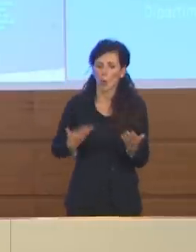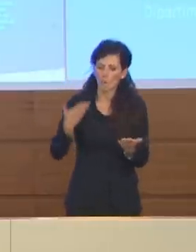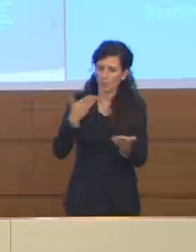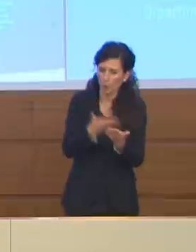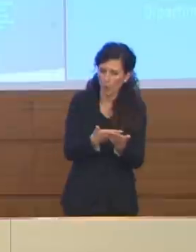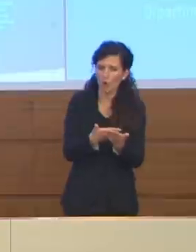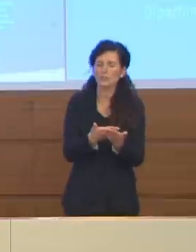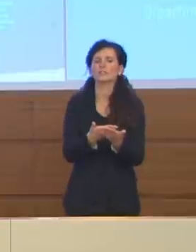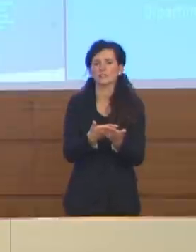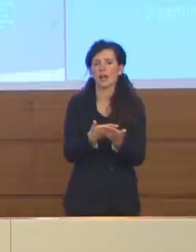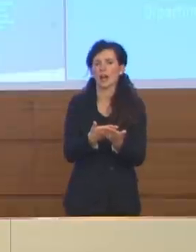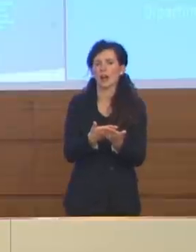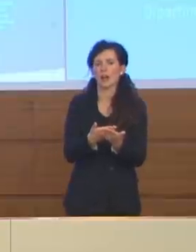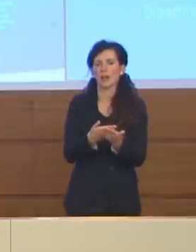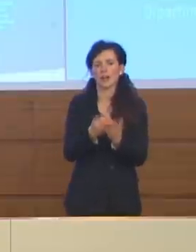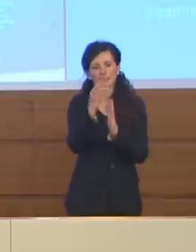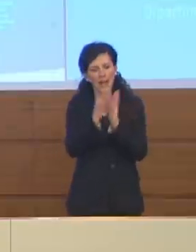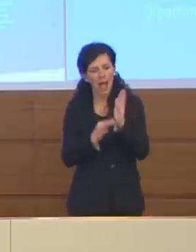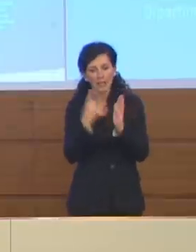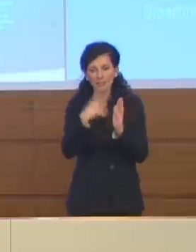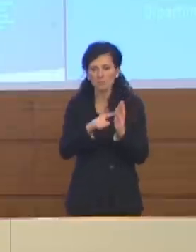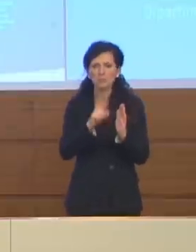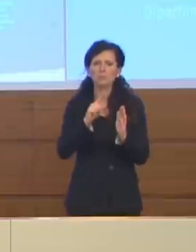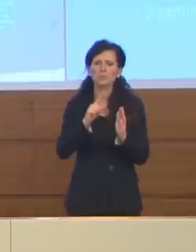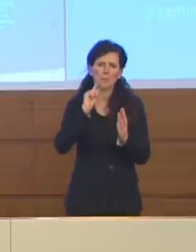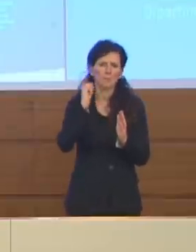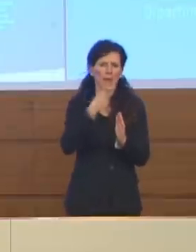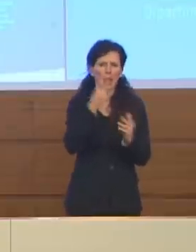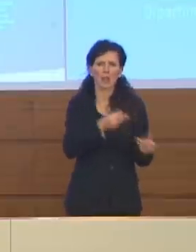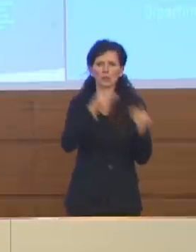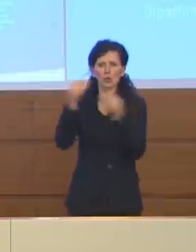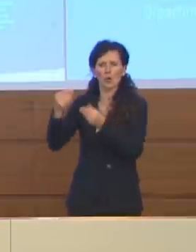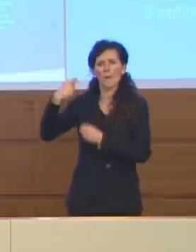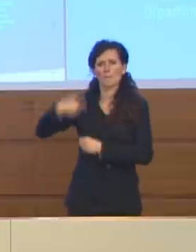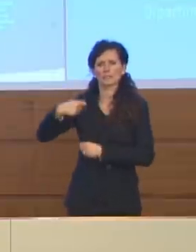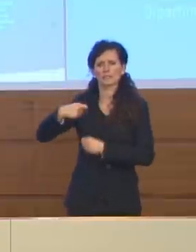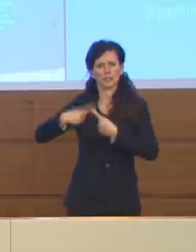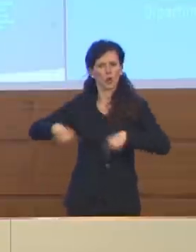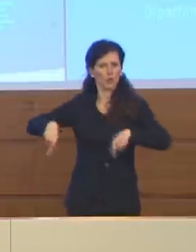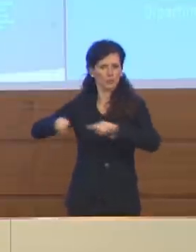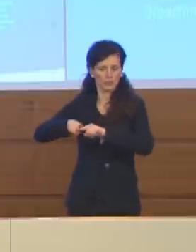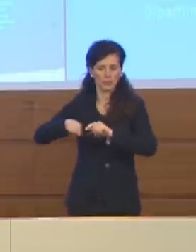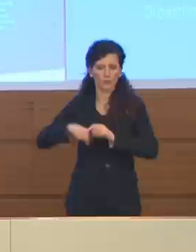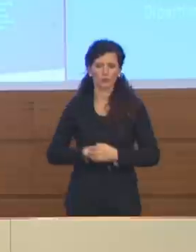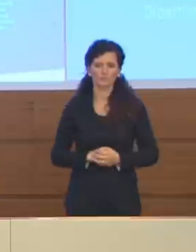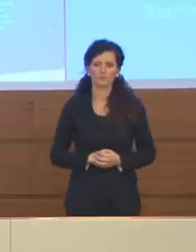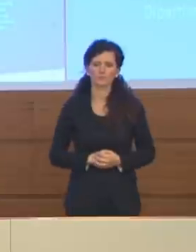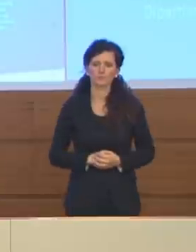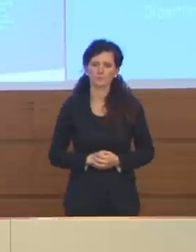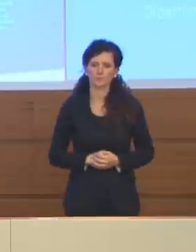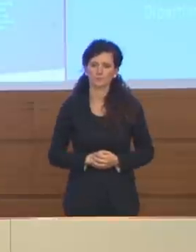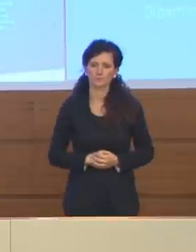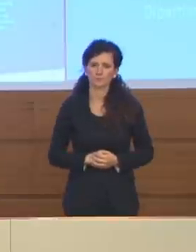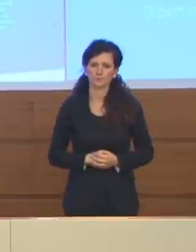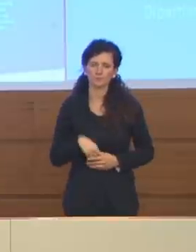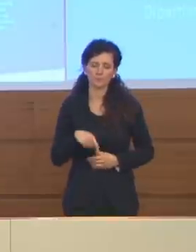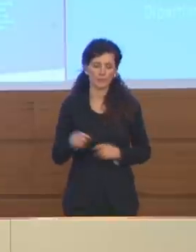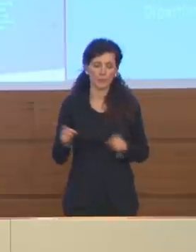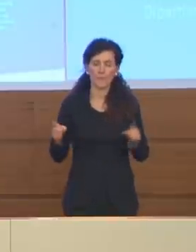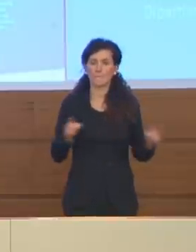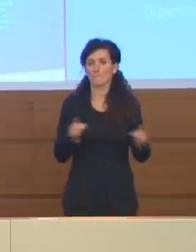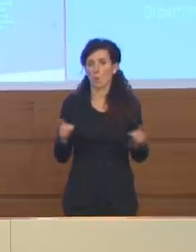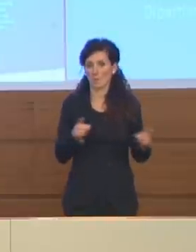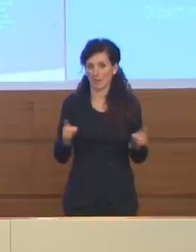dati al presidente del consiglio ministri e siccome siamo ancora in fase di elaborazione di